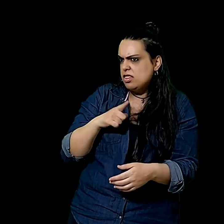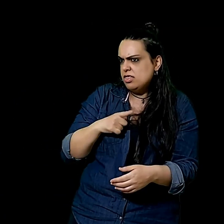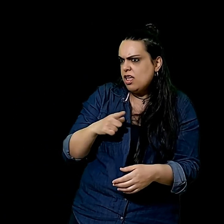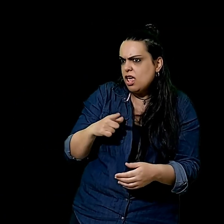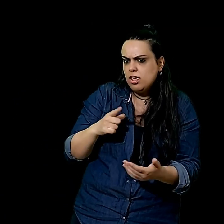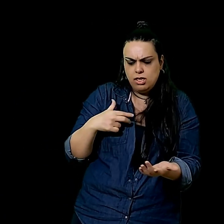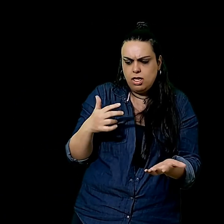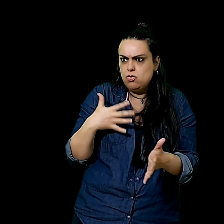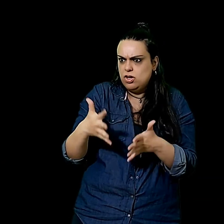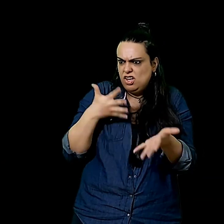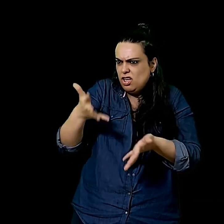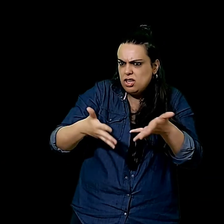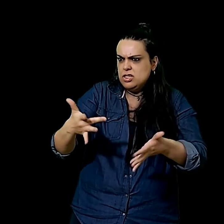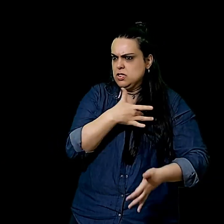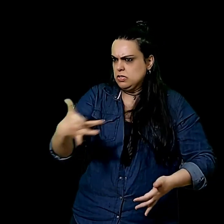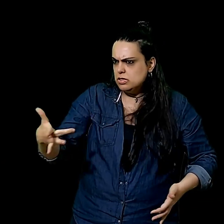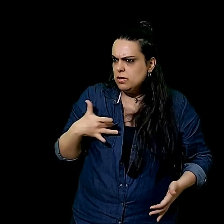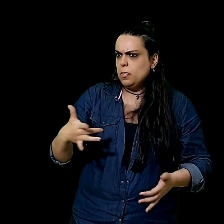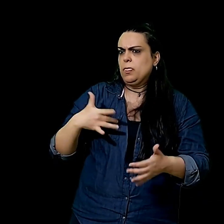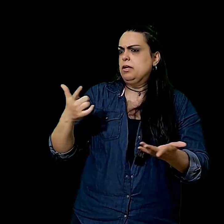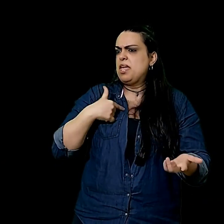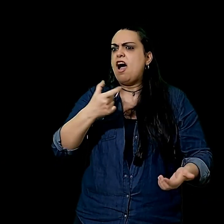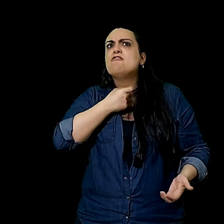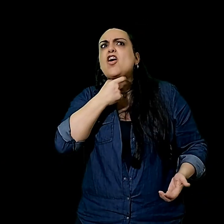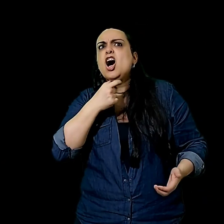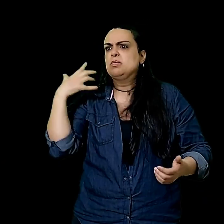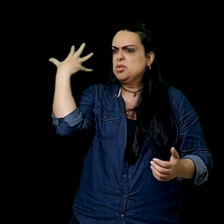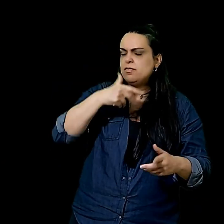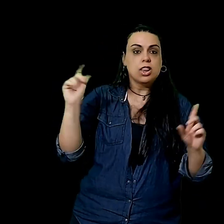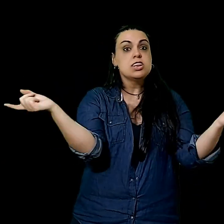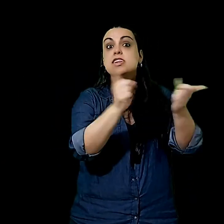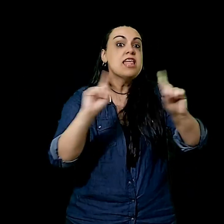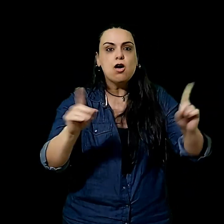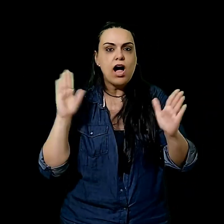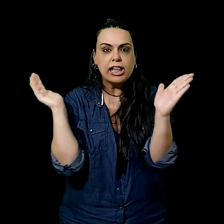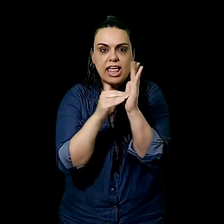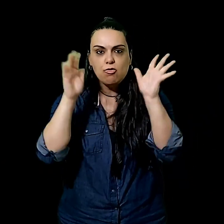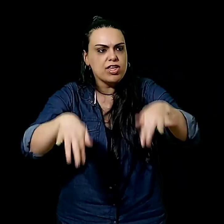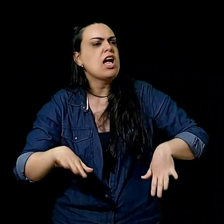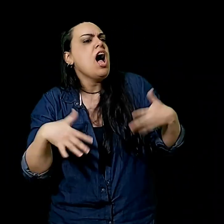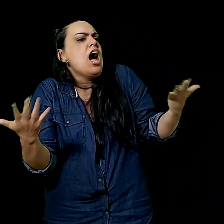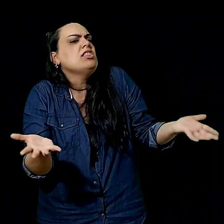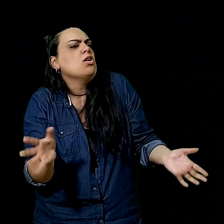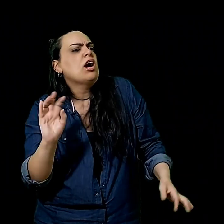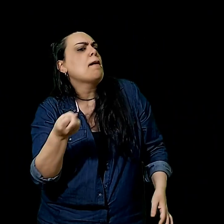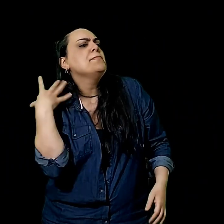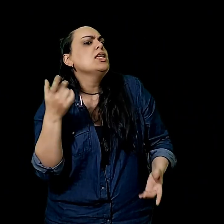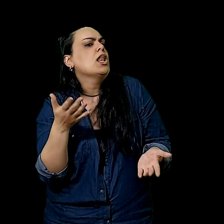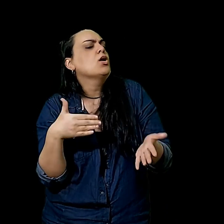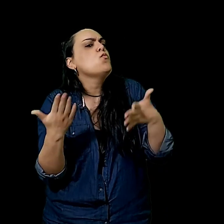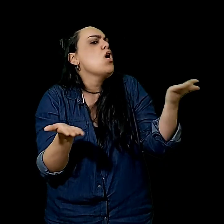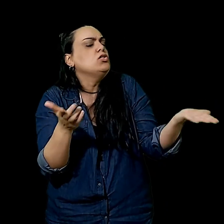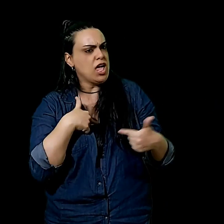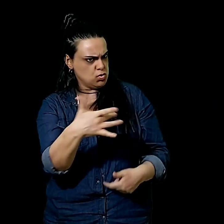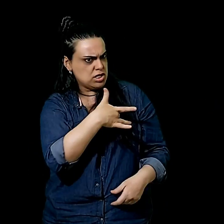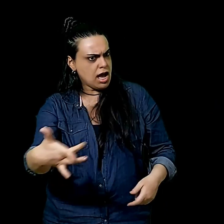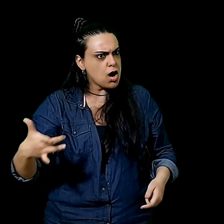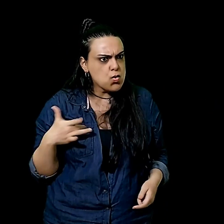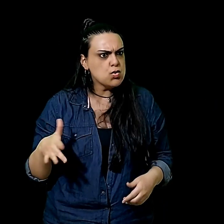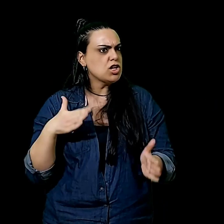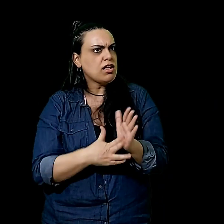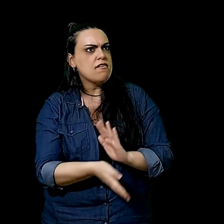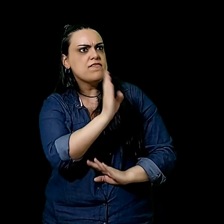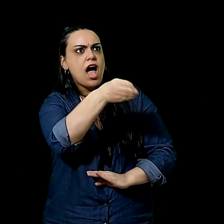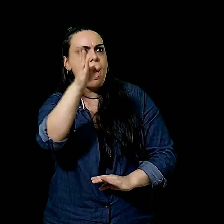voz estiver bonita e tiver força? Não. Até o fim. Até quando, Camila? Enquanto eu tiver saúde para